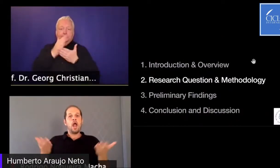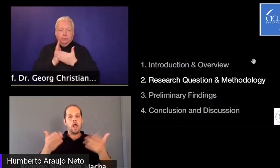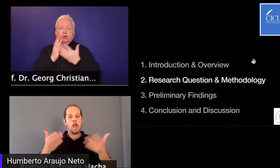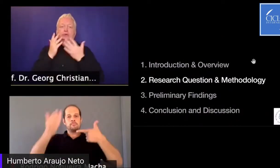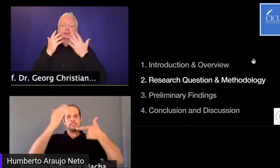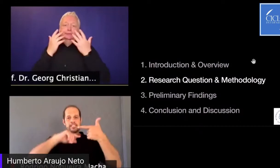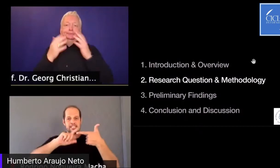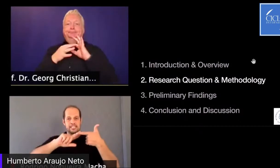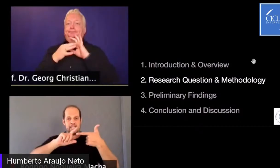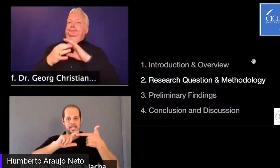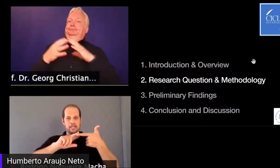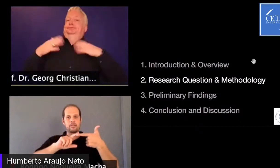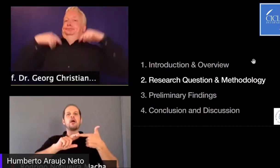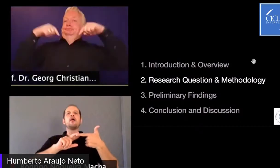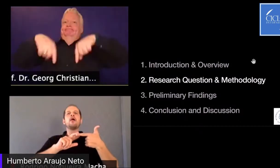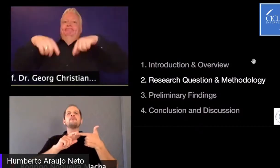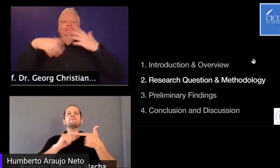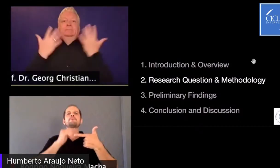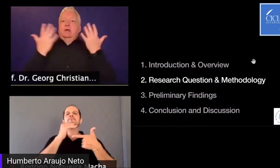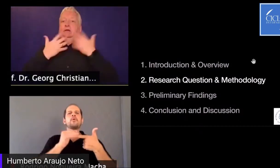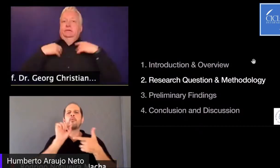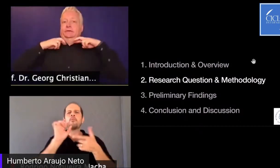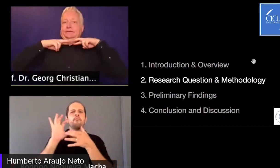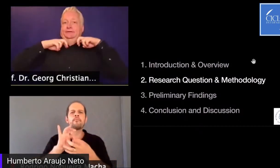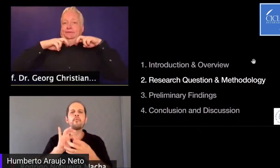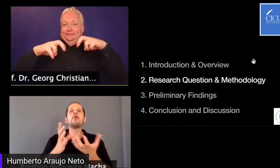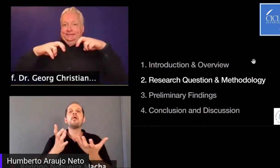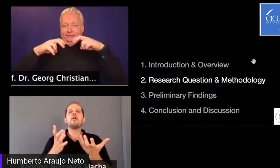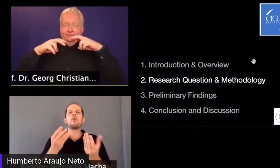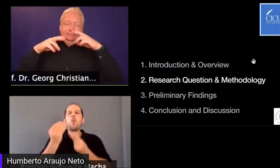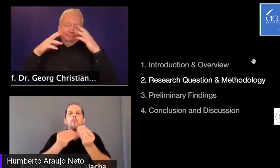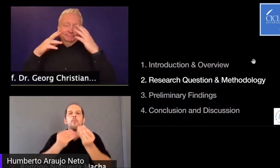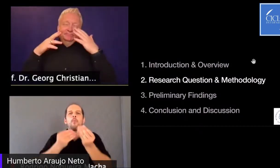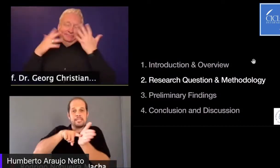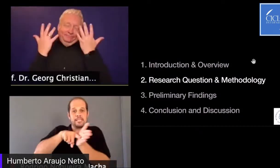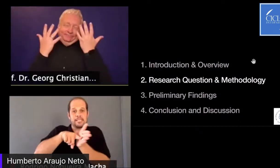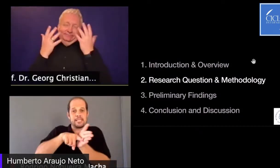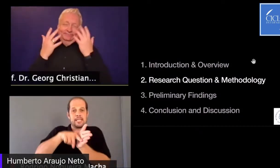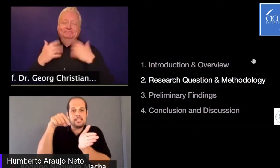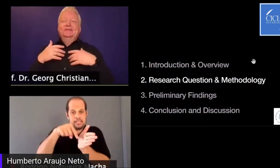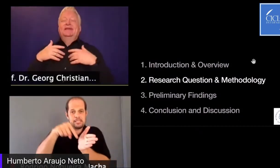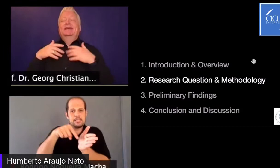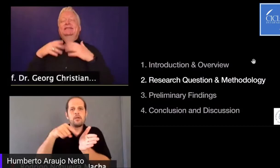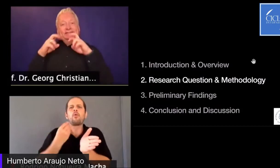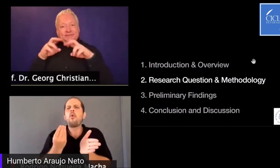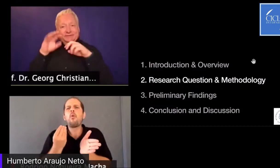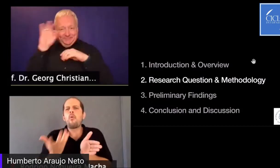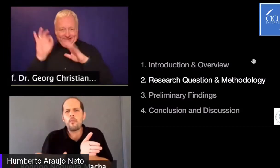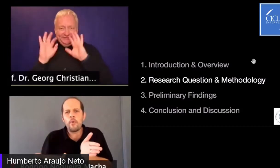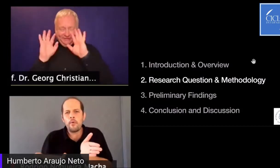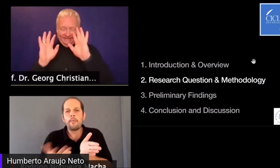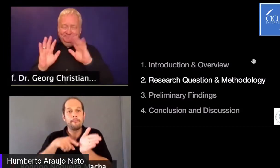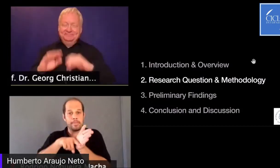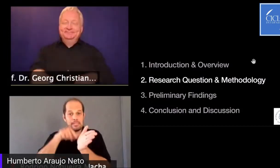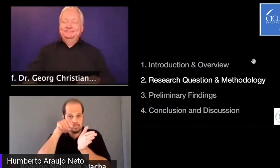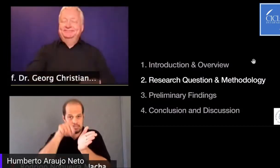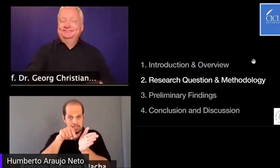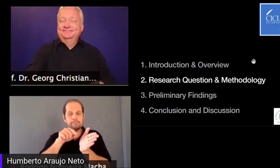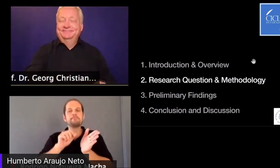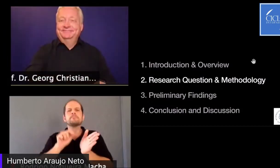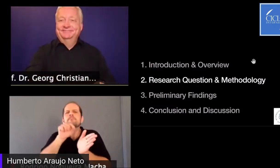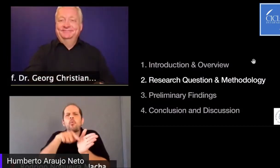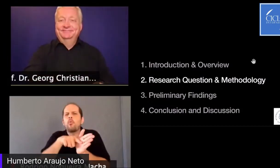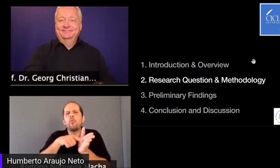Bom, então, agora vamos entrar no nosso segundo tópico a respeito das questões que nortearam esse estudo e também da